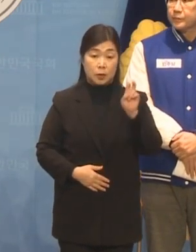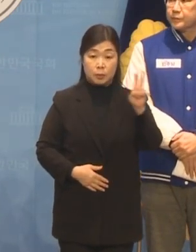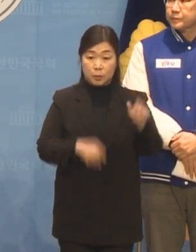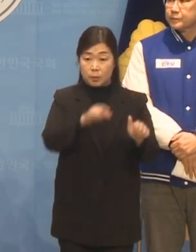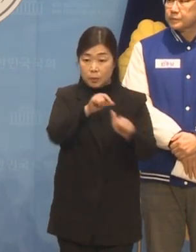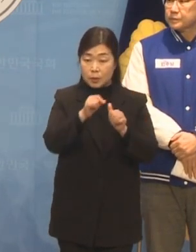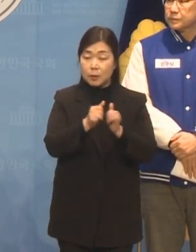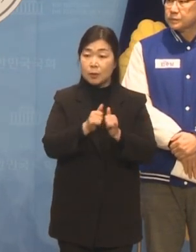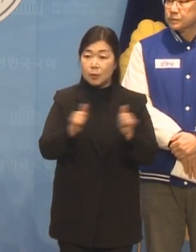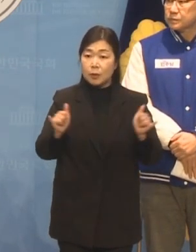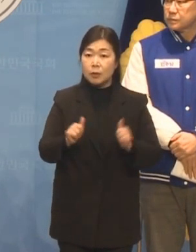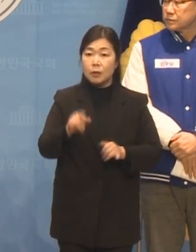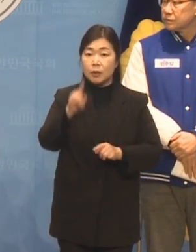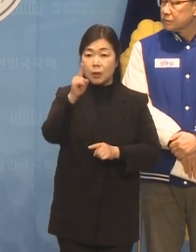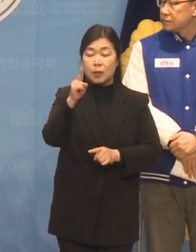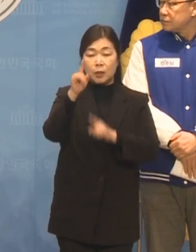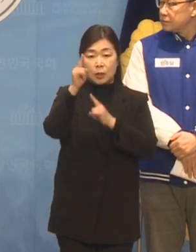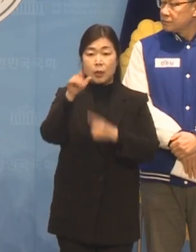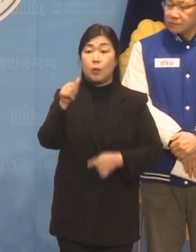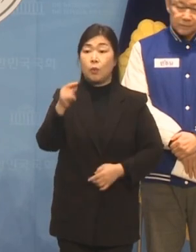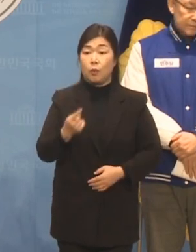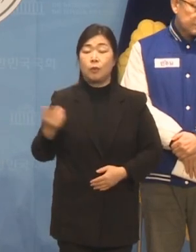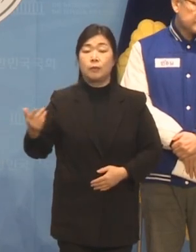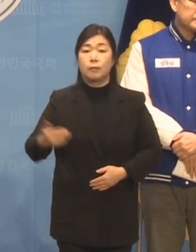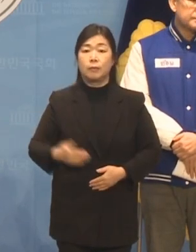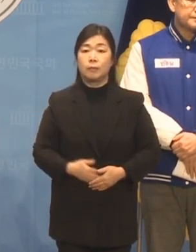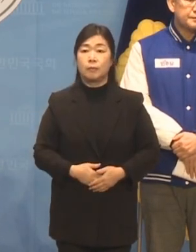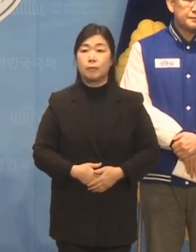22호 인재 이용우 인재님 참석하셨습니다.